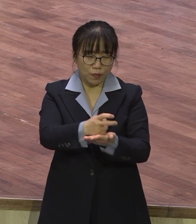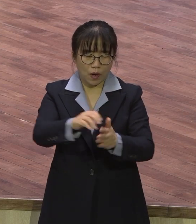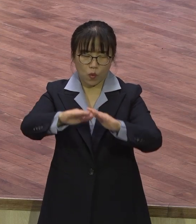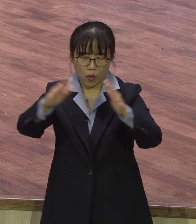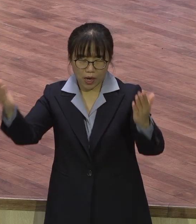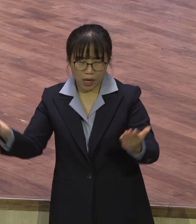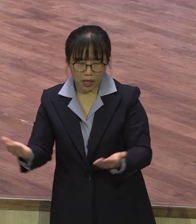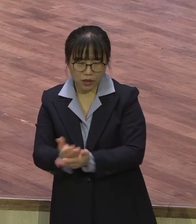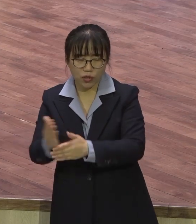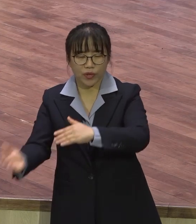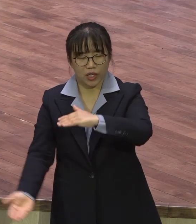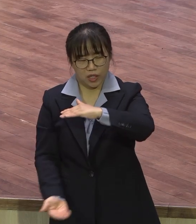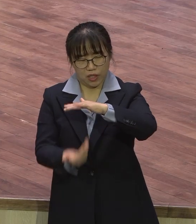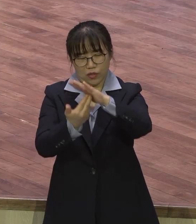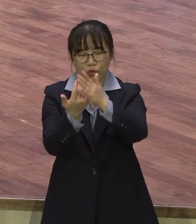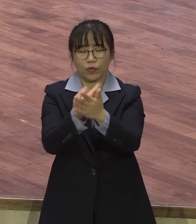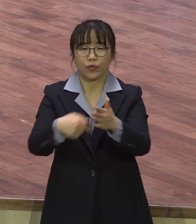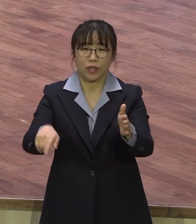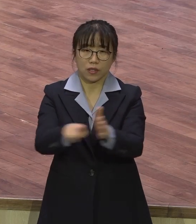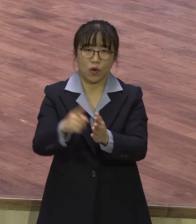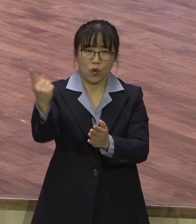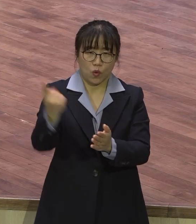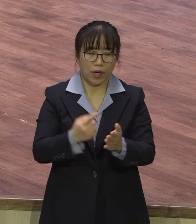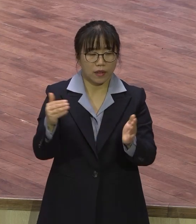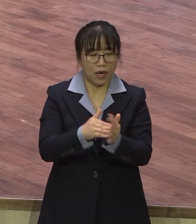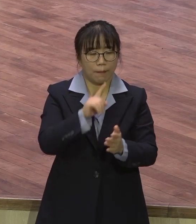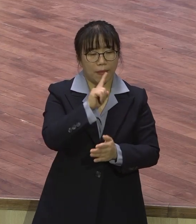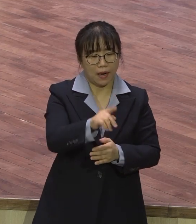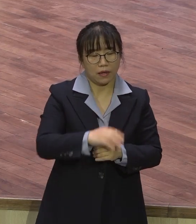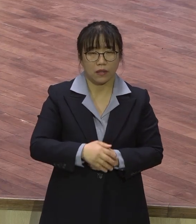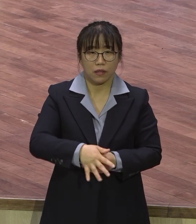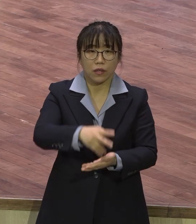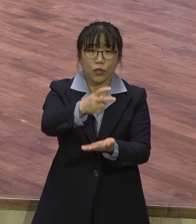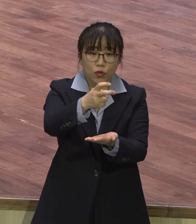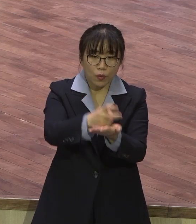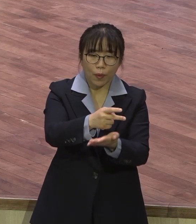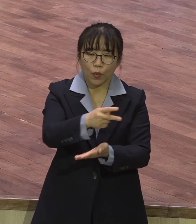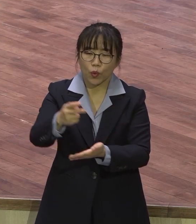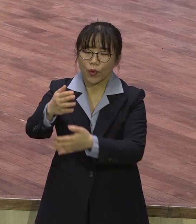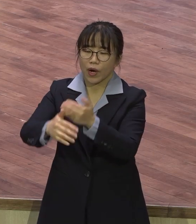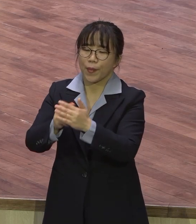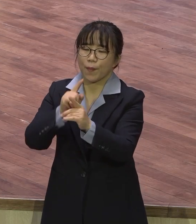함이로다 그랬어요 완전하게 합니다 율법도 뭐요? 하나님 말씀이에요